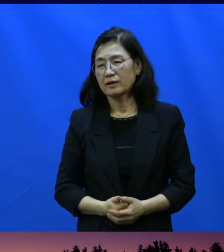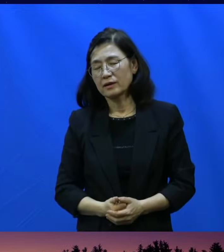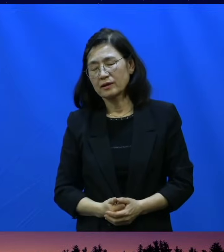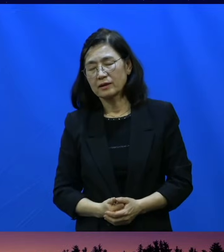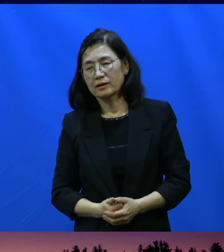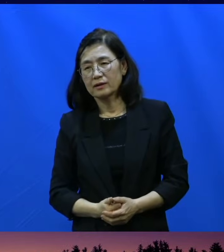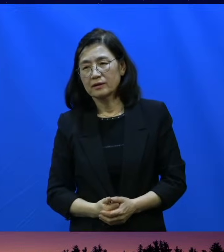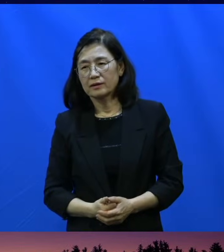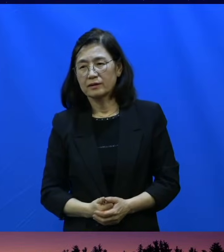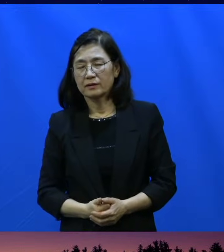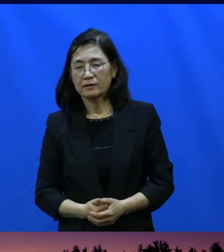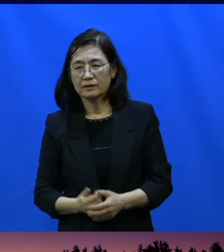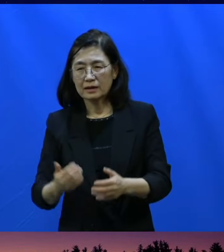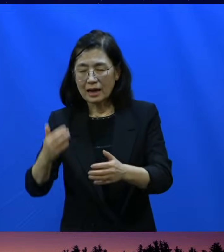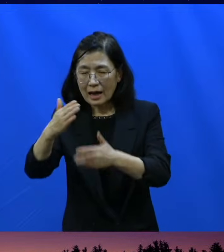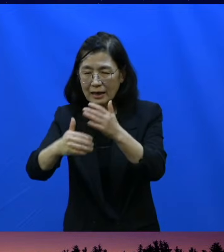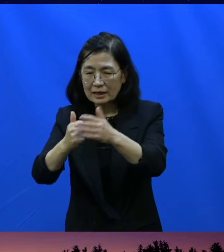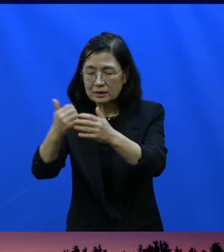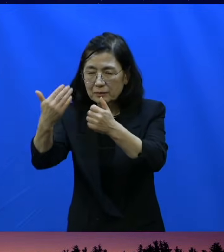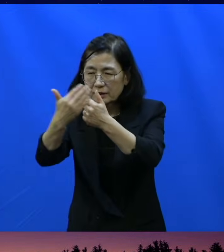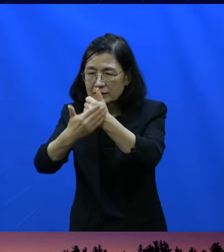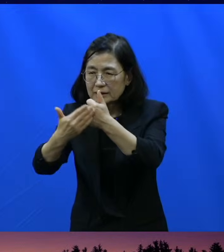그러므로 여러분, 은혜를 구하는 사람은